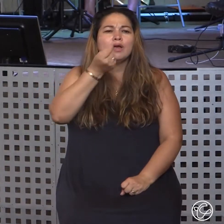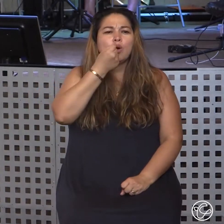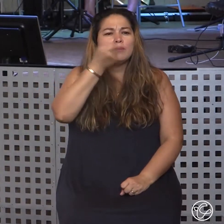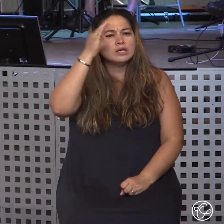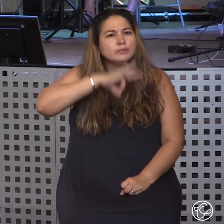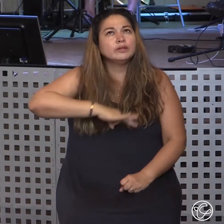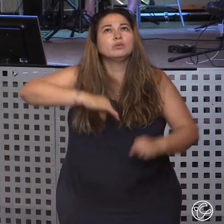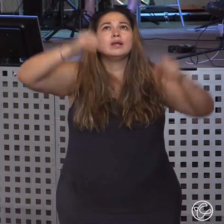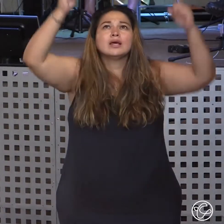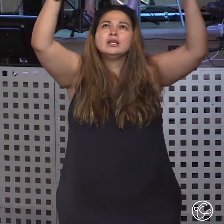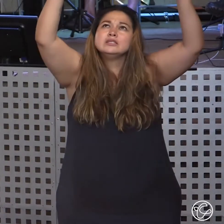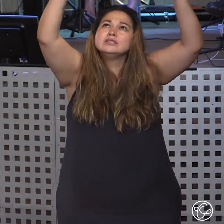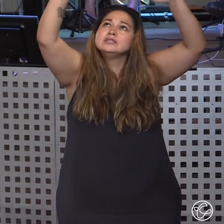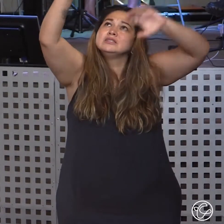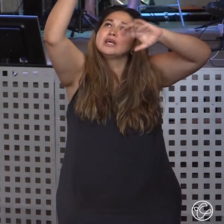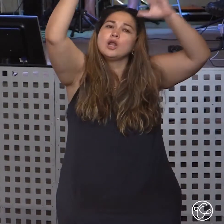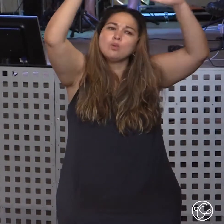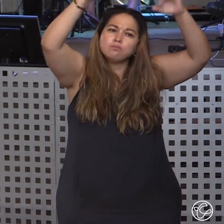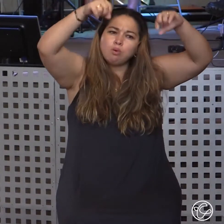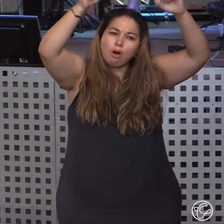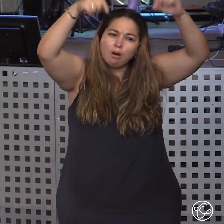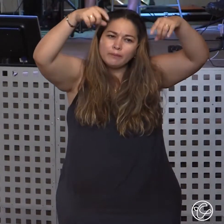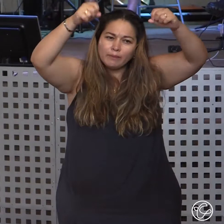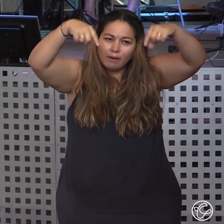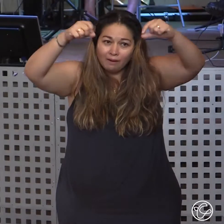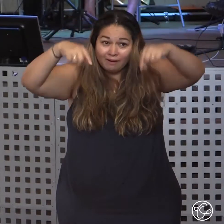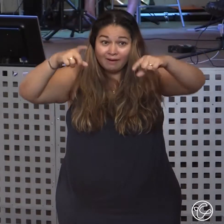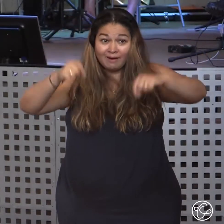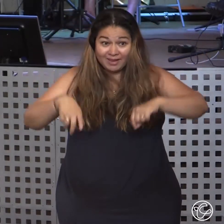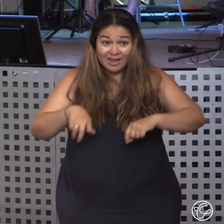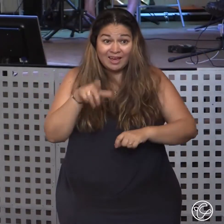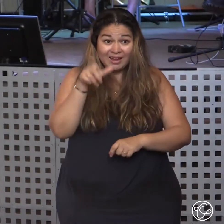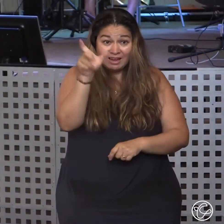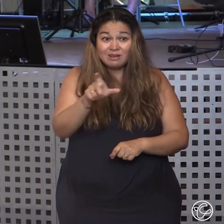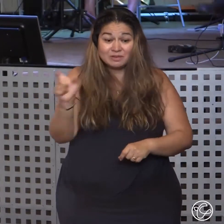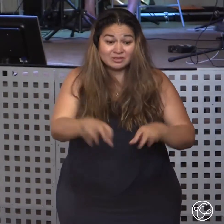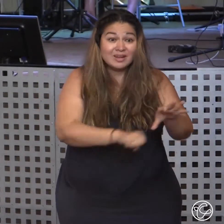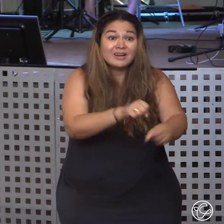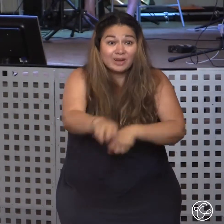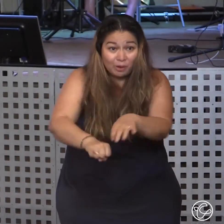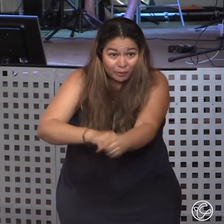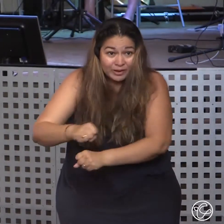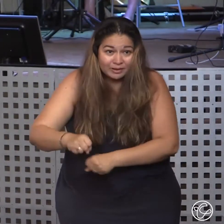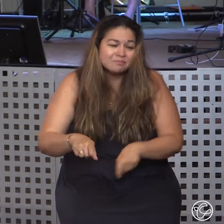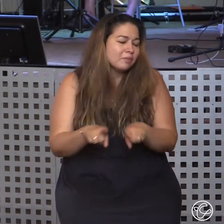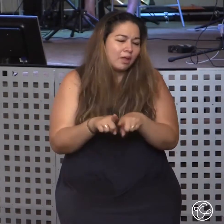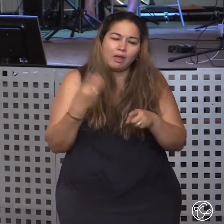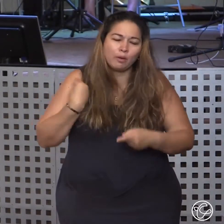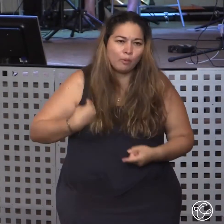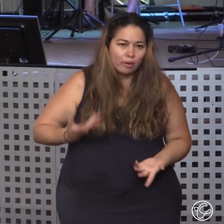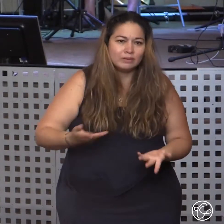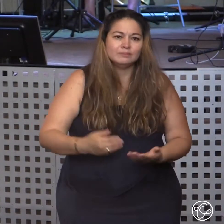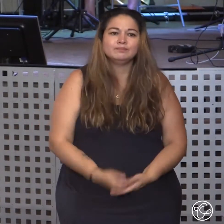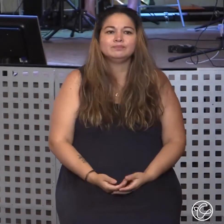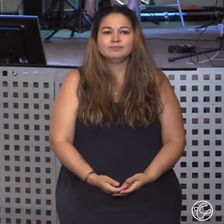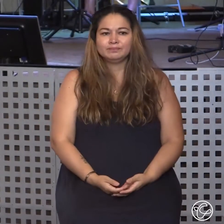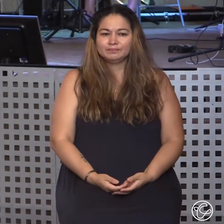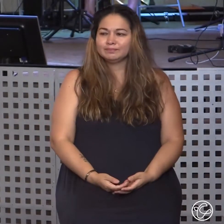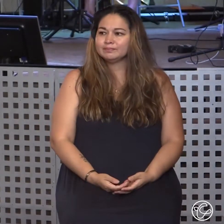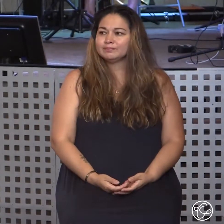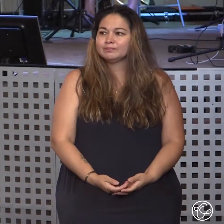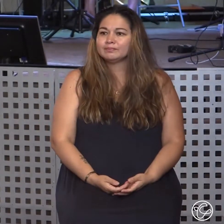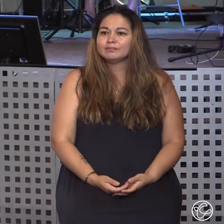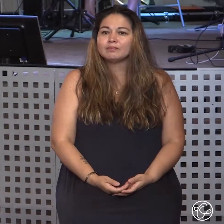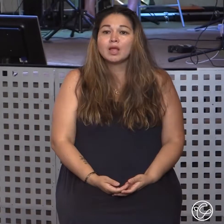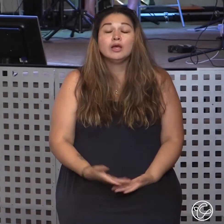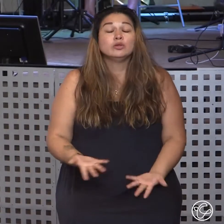boca directamente. Hasta ahí lo tenemos. Bien. Verso 49. Juntó alimento como